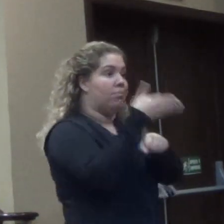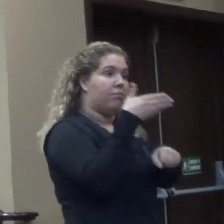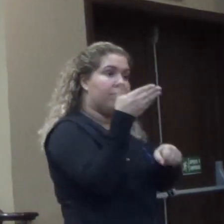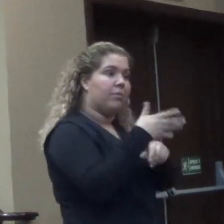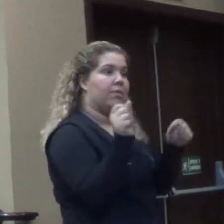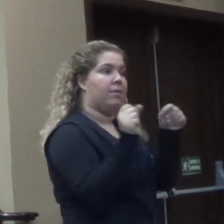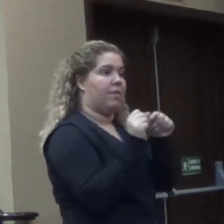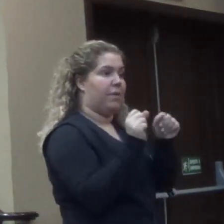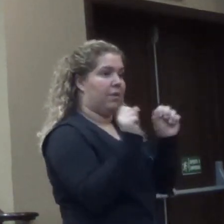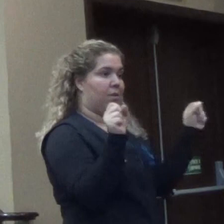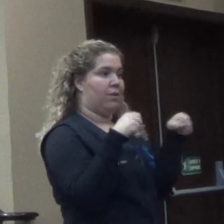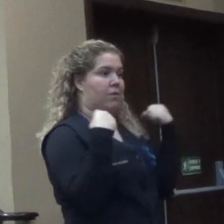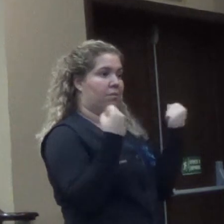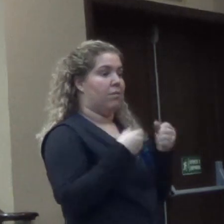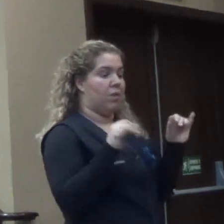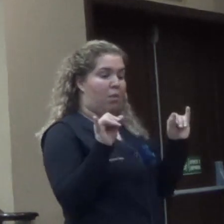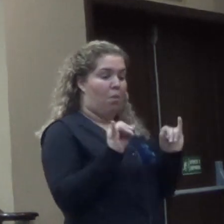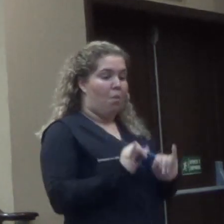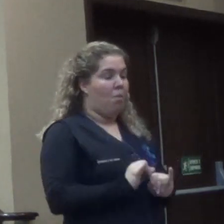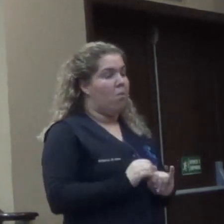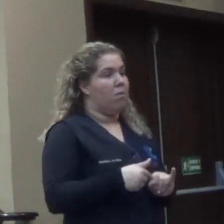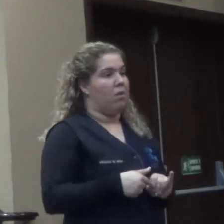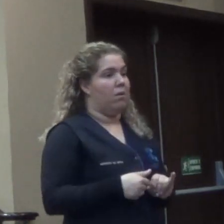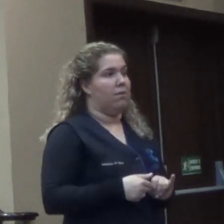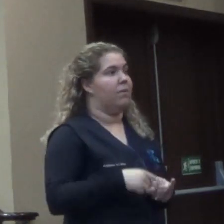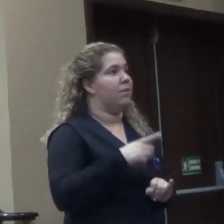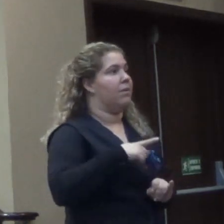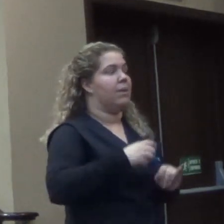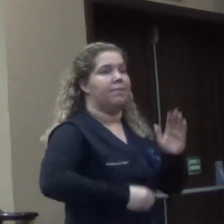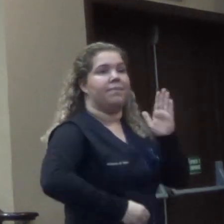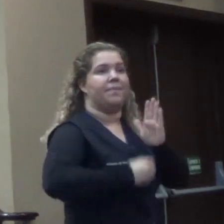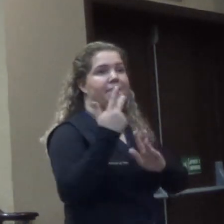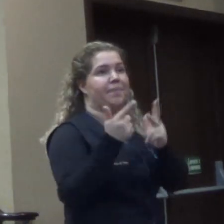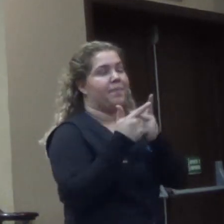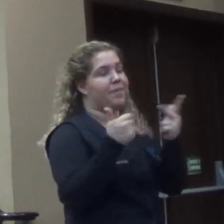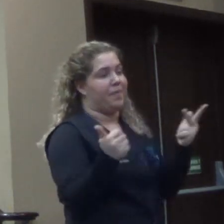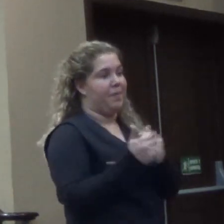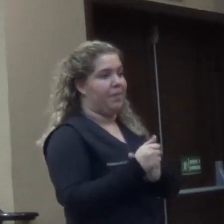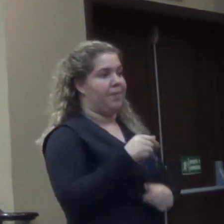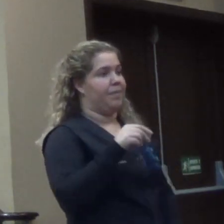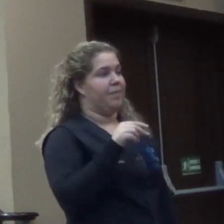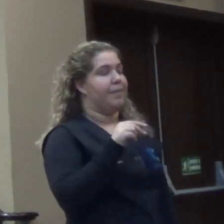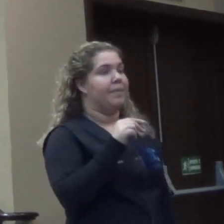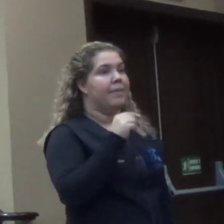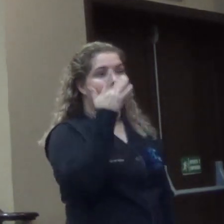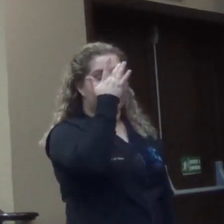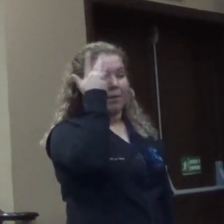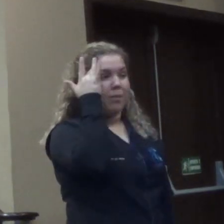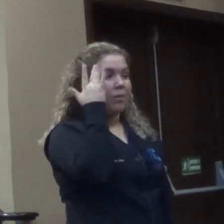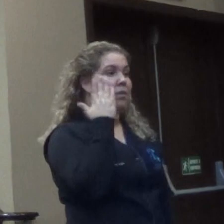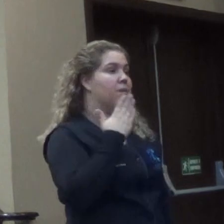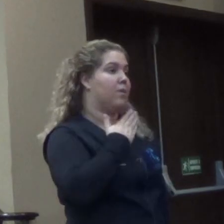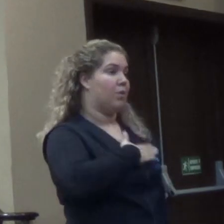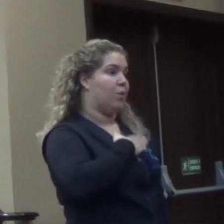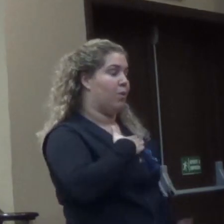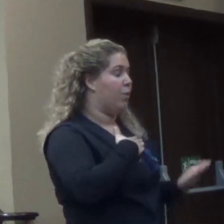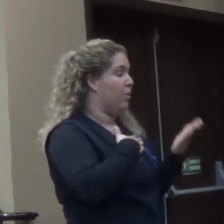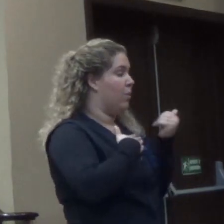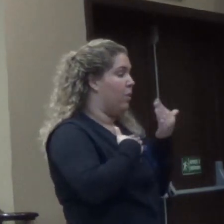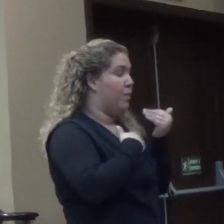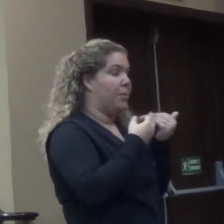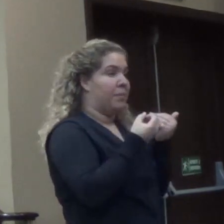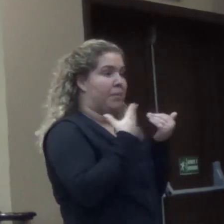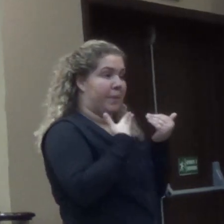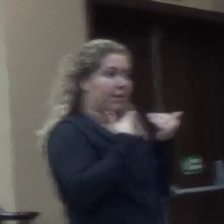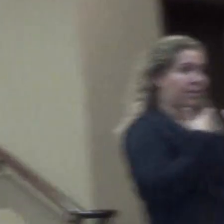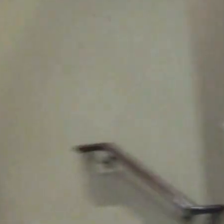e são magros. Então, tem um monte de coisas que as pessoas vegetarianas fazem porque gostam de cuidar bem da sua